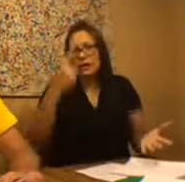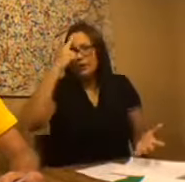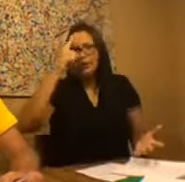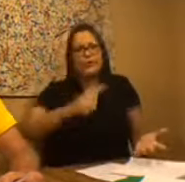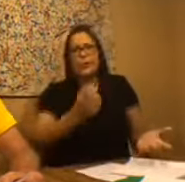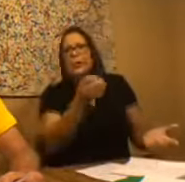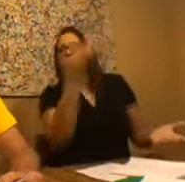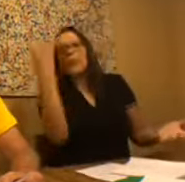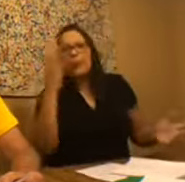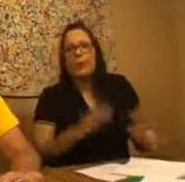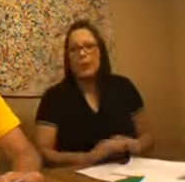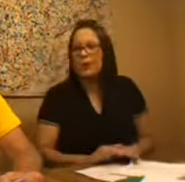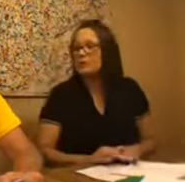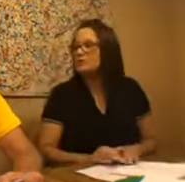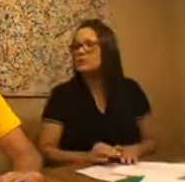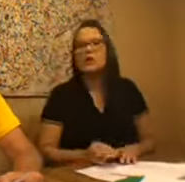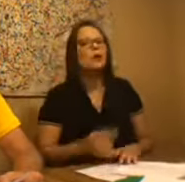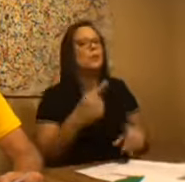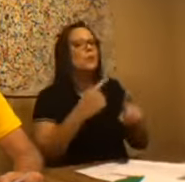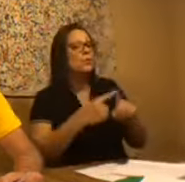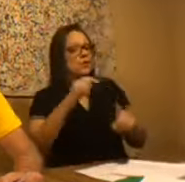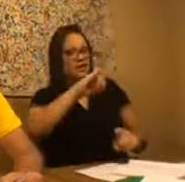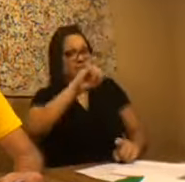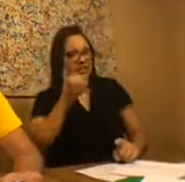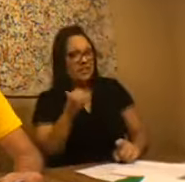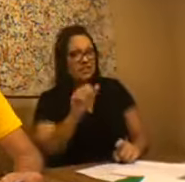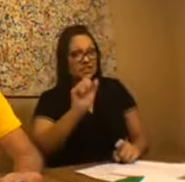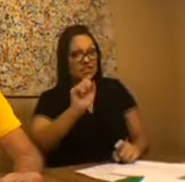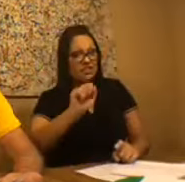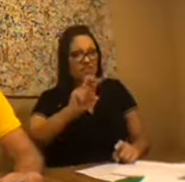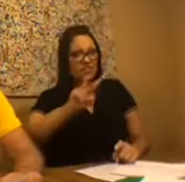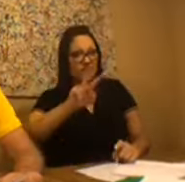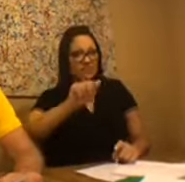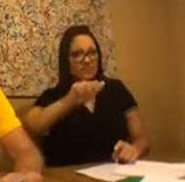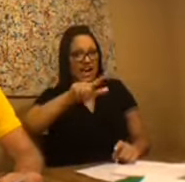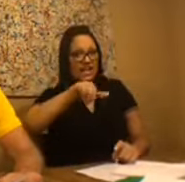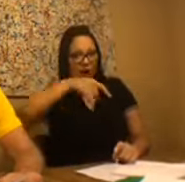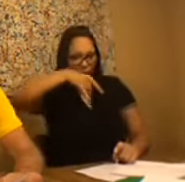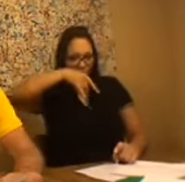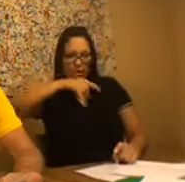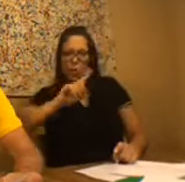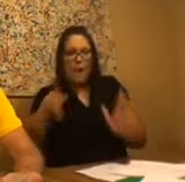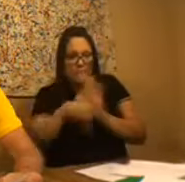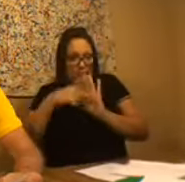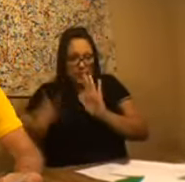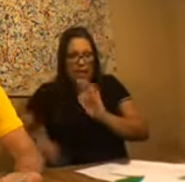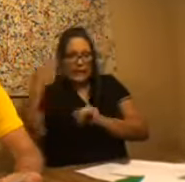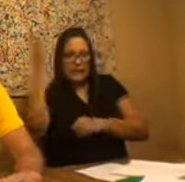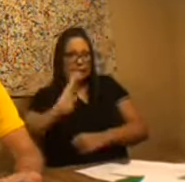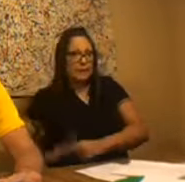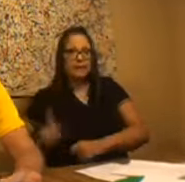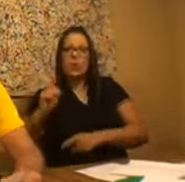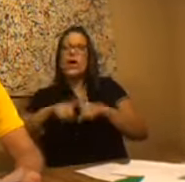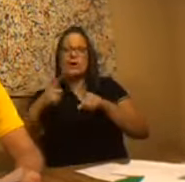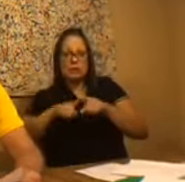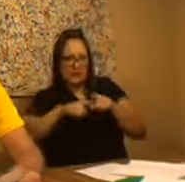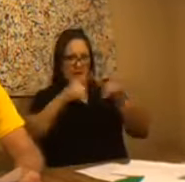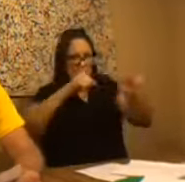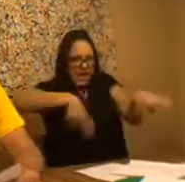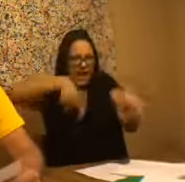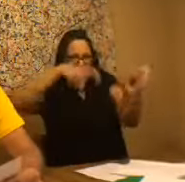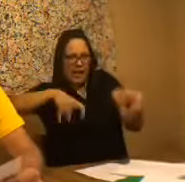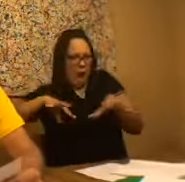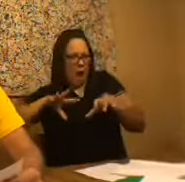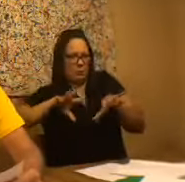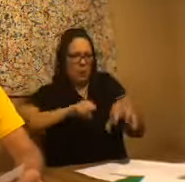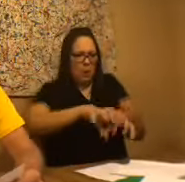um é que na verdade ele não é não é uma espécie própria do brasil ele invadir as terras ele transmite doença além